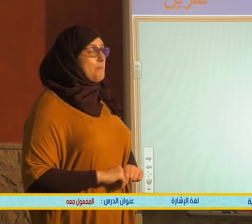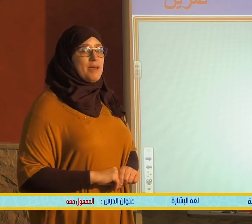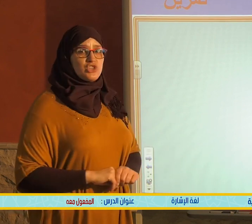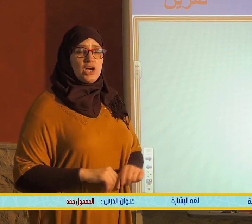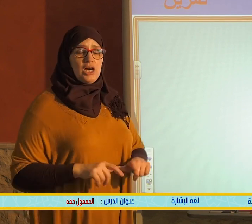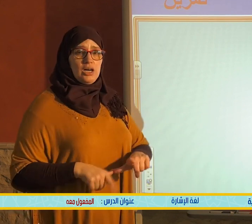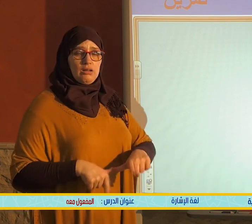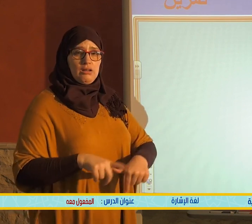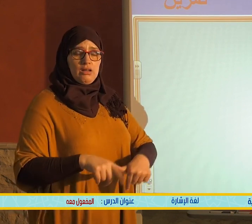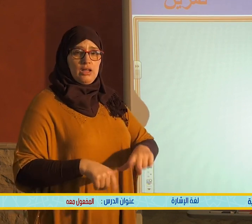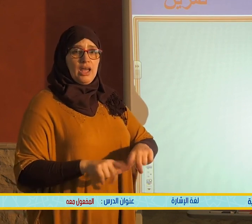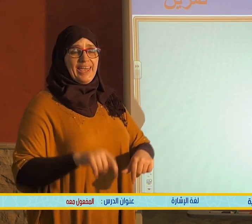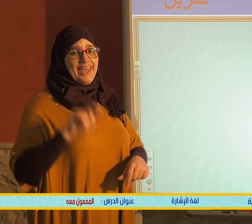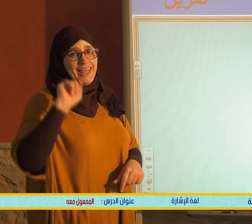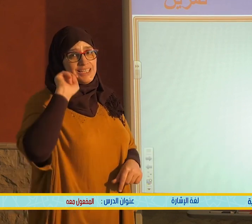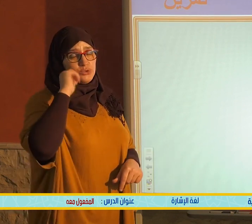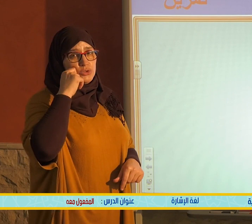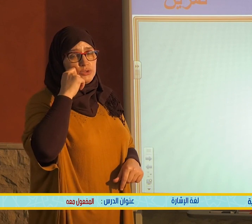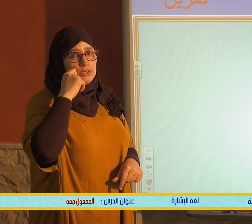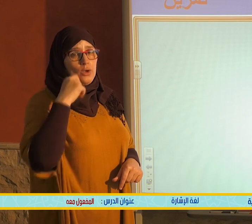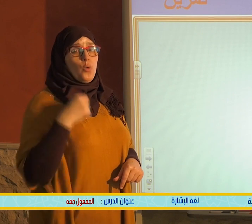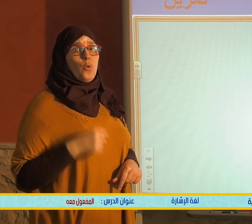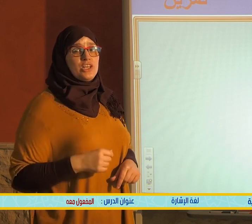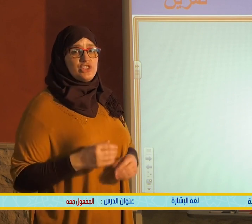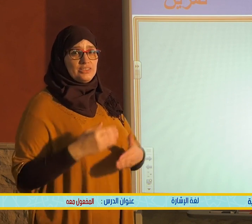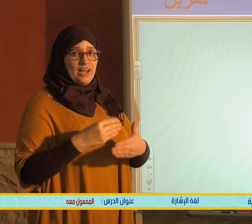مشى خالد والجدار.